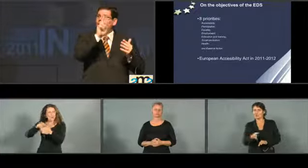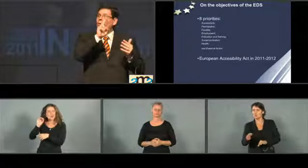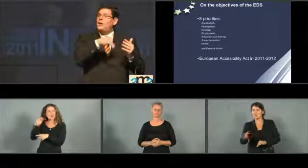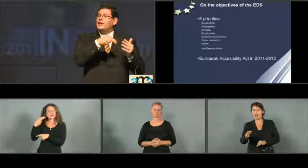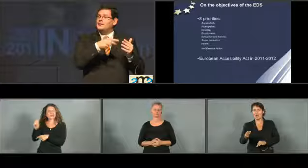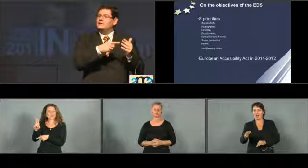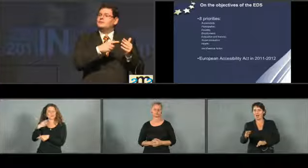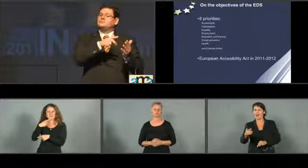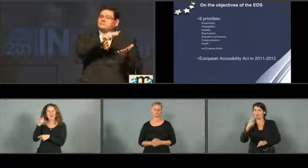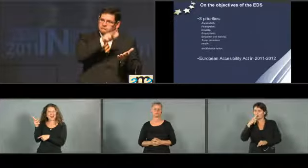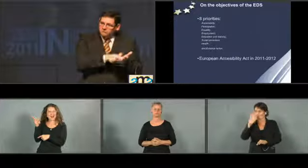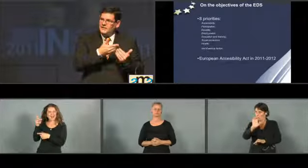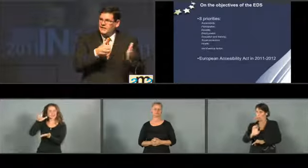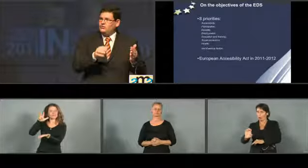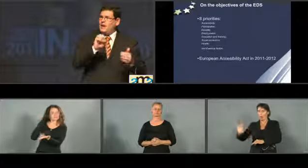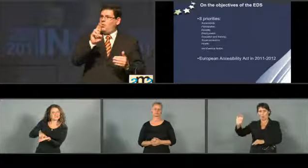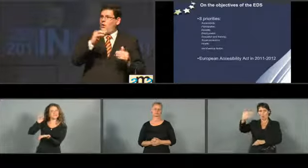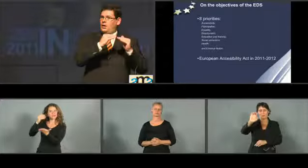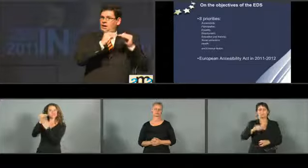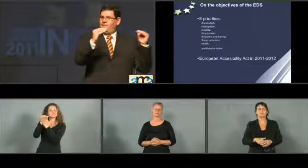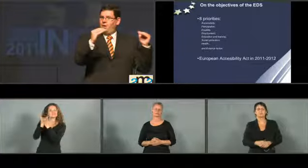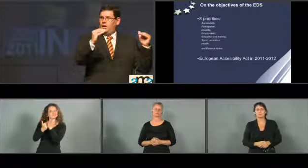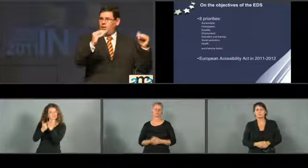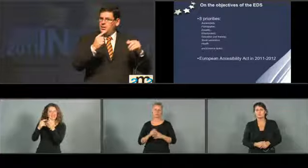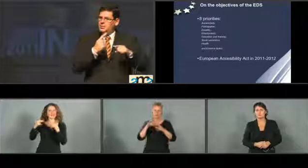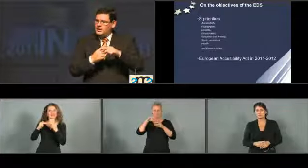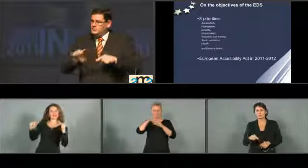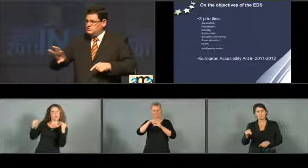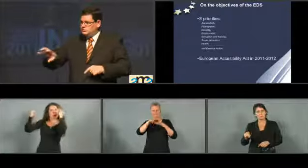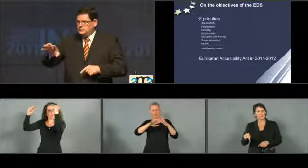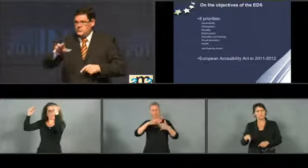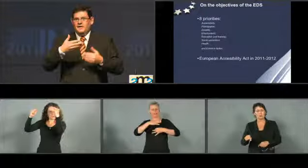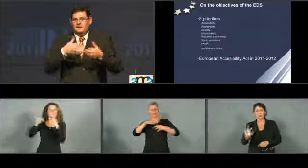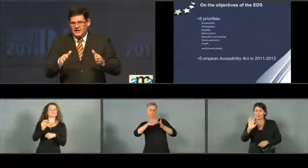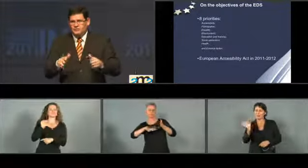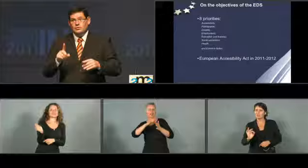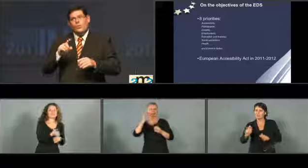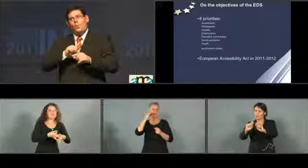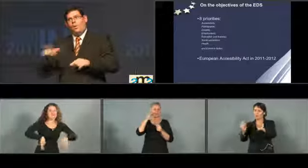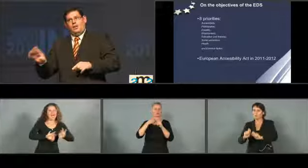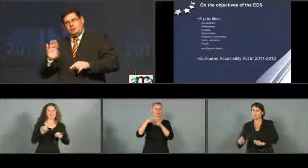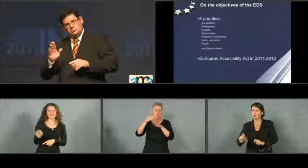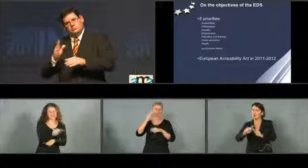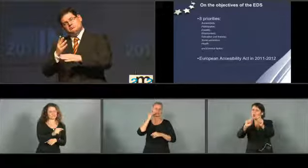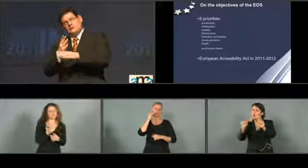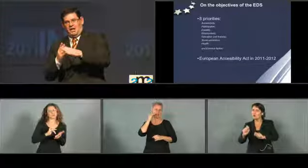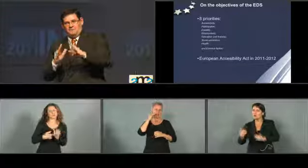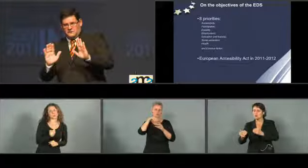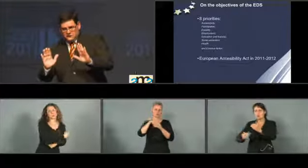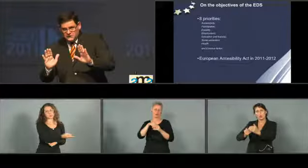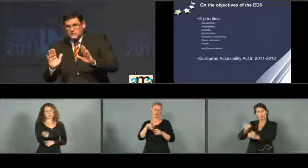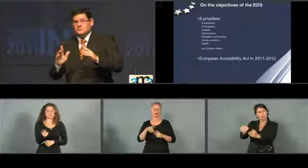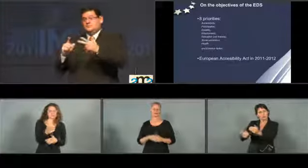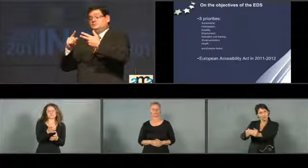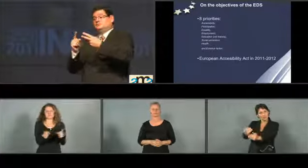Vous vous rappelez, avant, je parlais dans la convention de l'ONU, qui avait une ratification avec différents points, où on voulait améliorer le niveau de vie